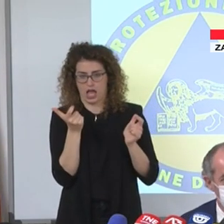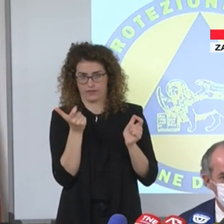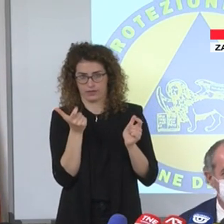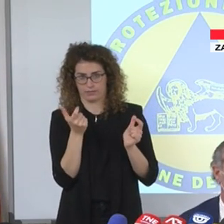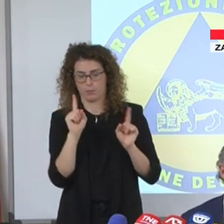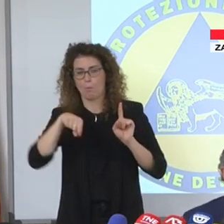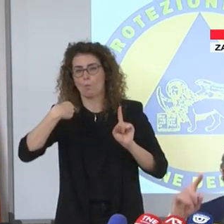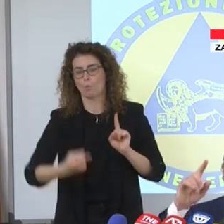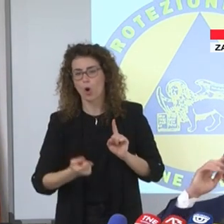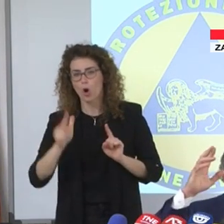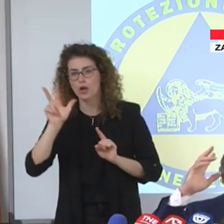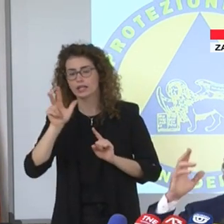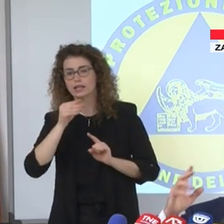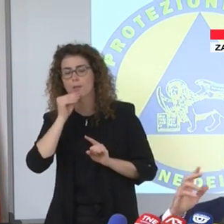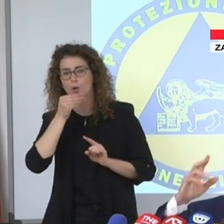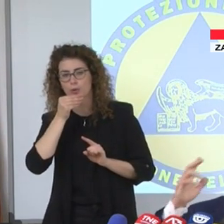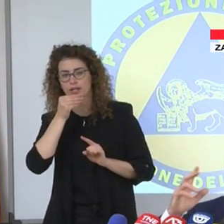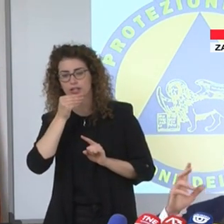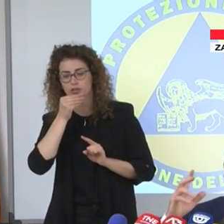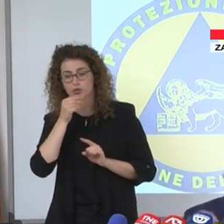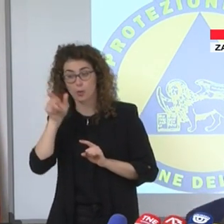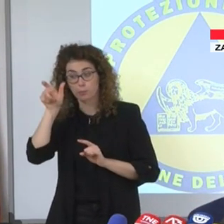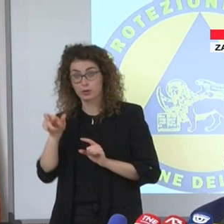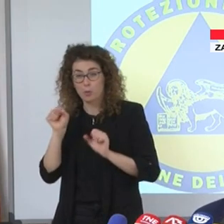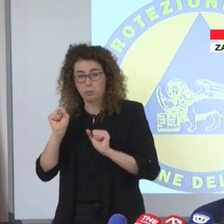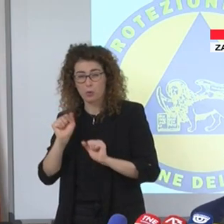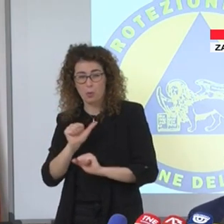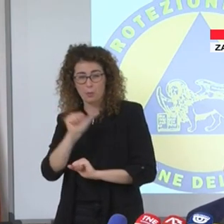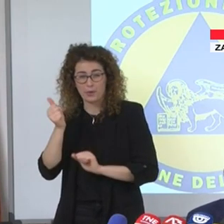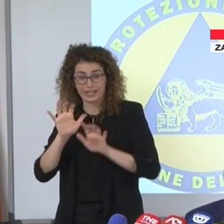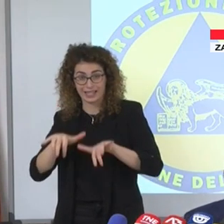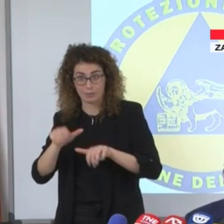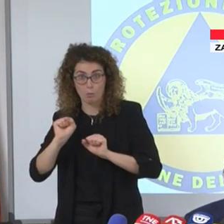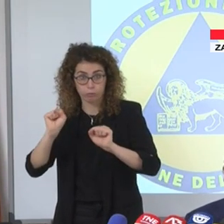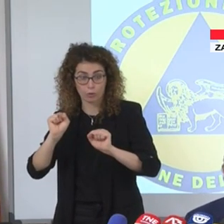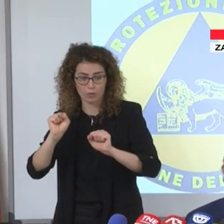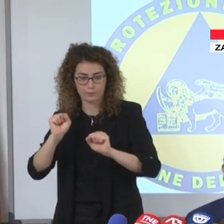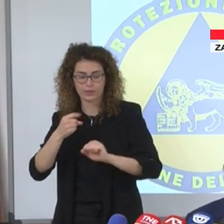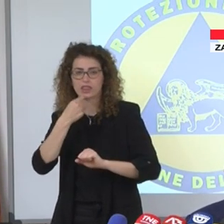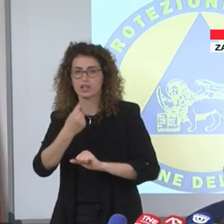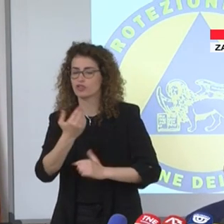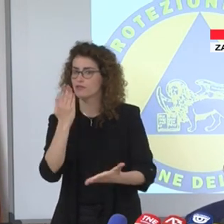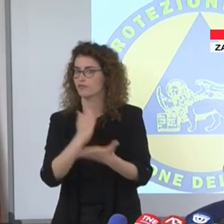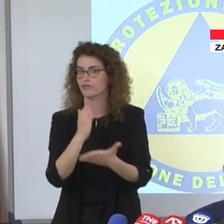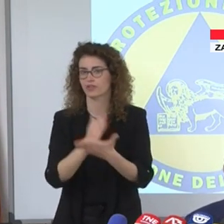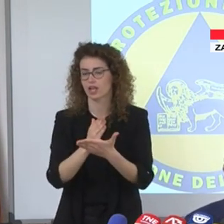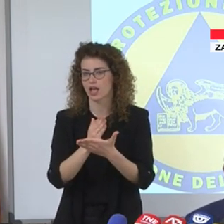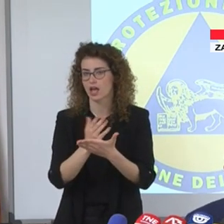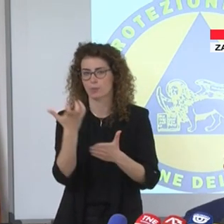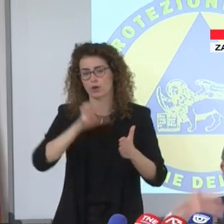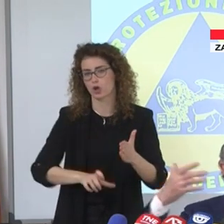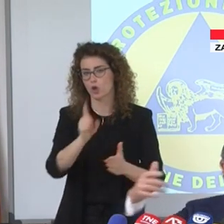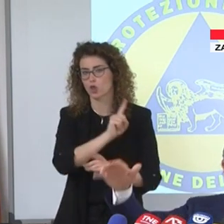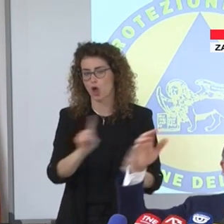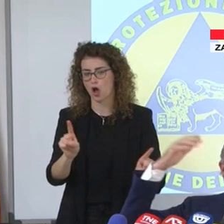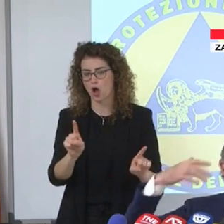3 del pomeriggio il potenziale autore, se era lui, dice, lo scrive a tutti, fermi, non postate sta roba,